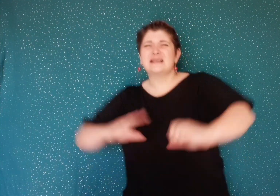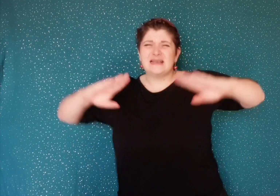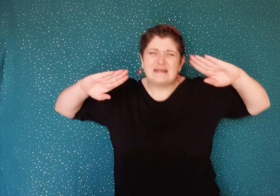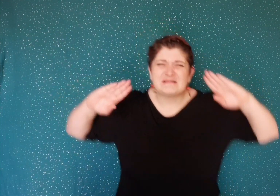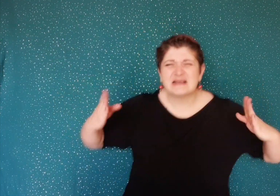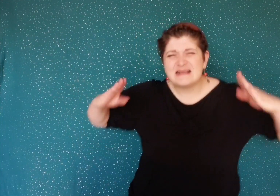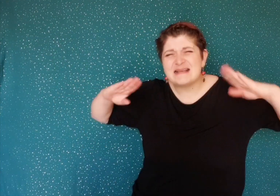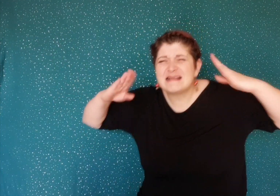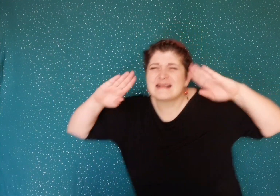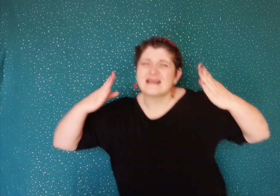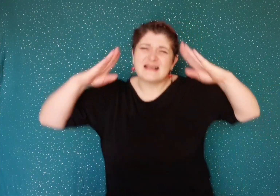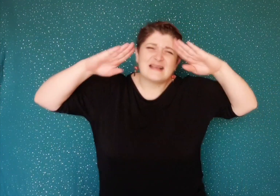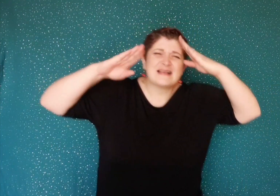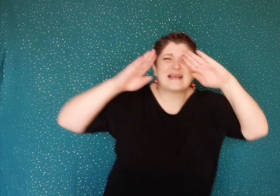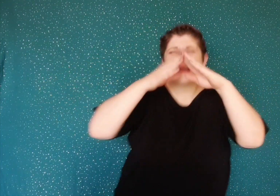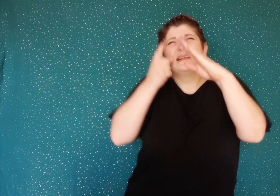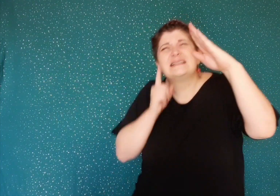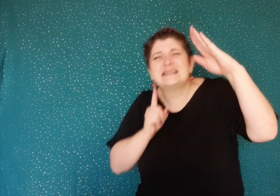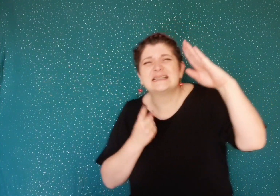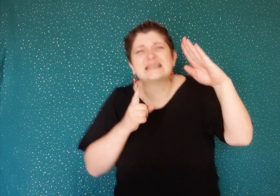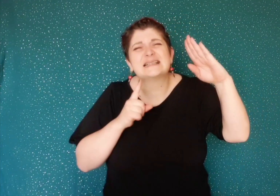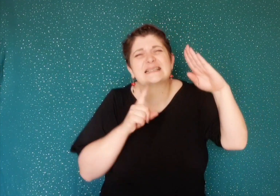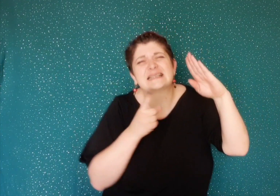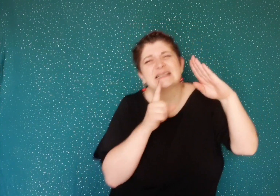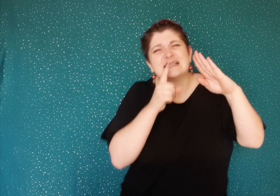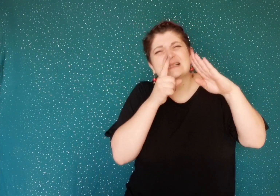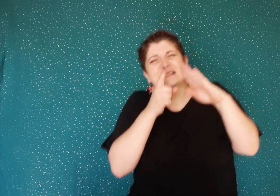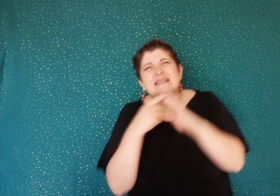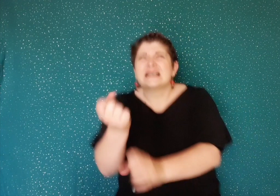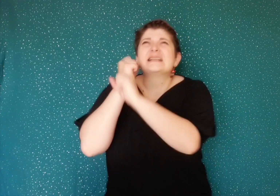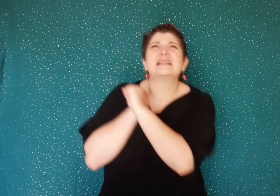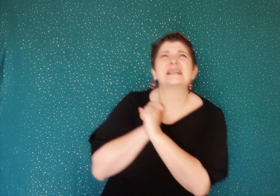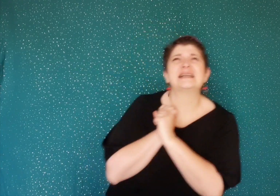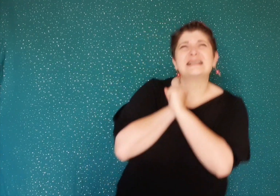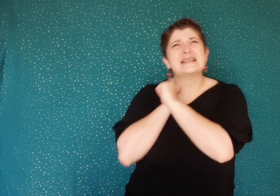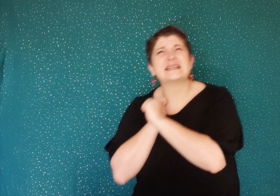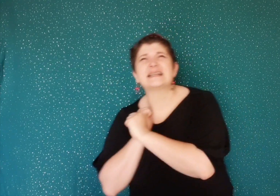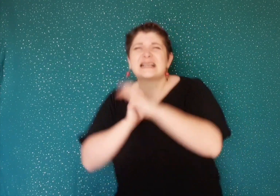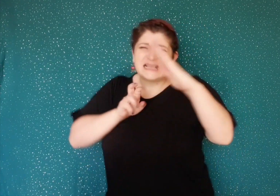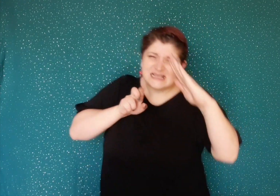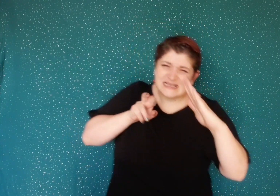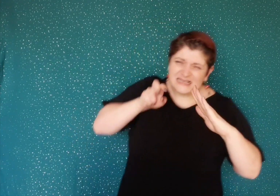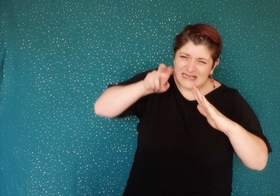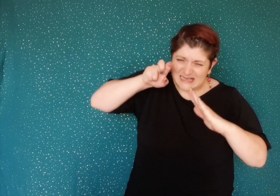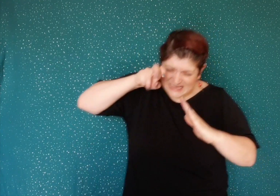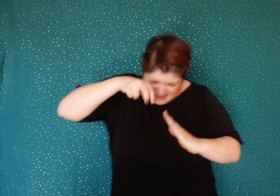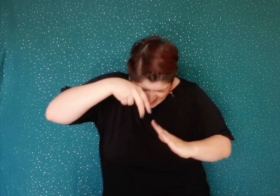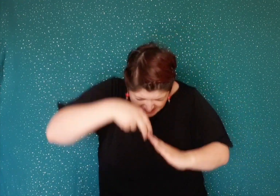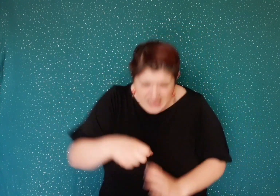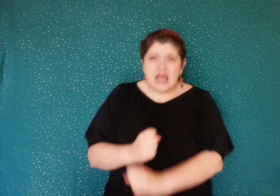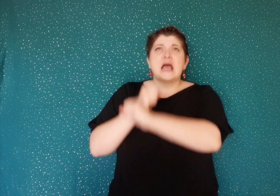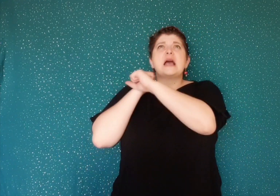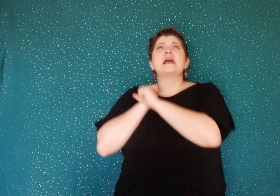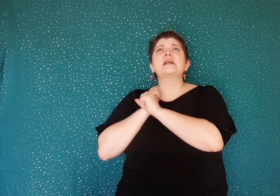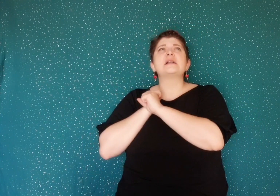La vieille femme grimpa de plus en plus haut sur la montagne. Elle arriva au